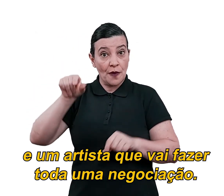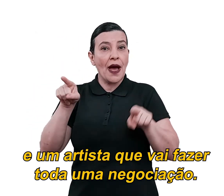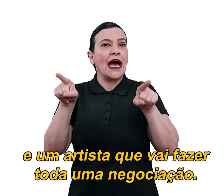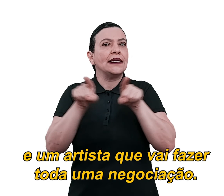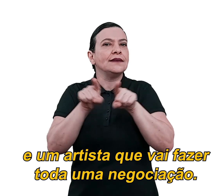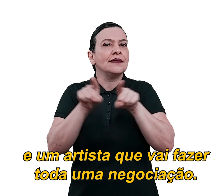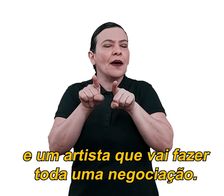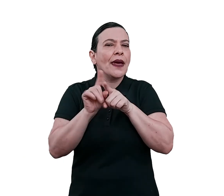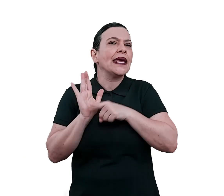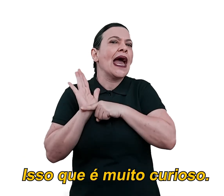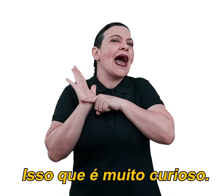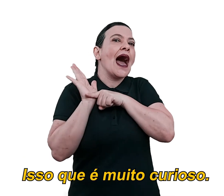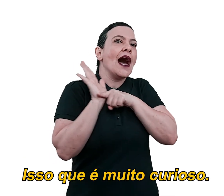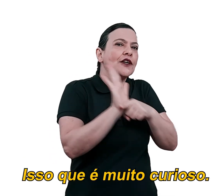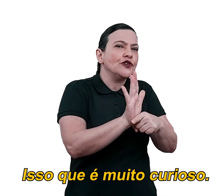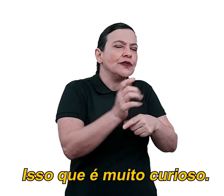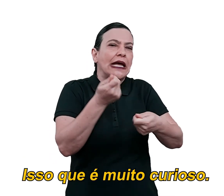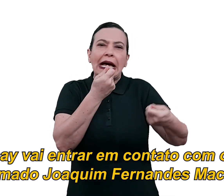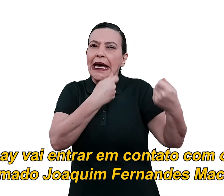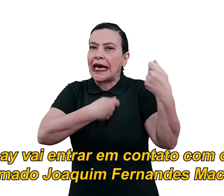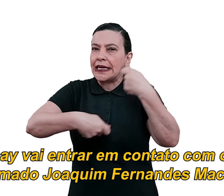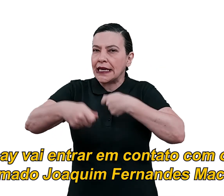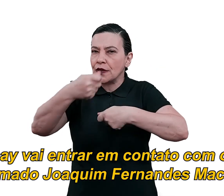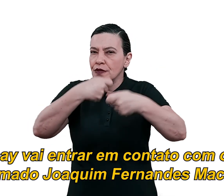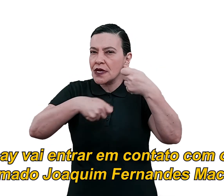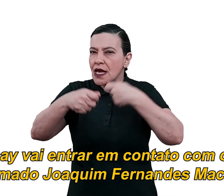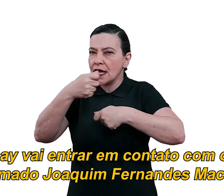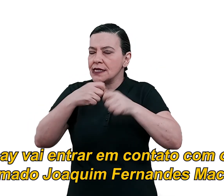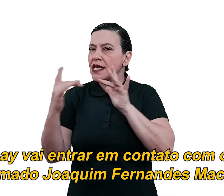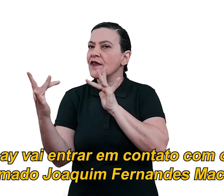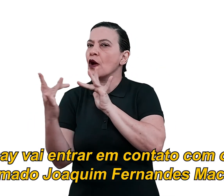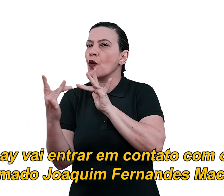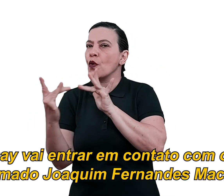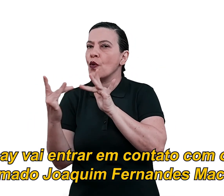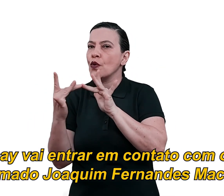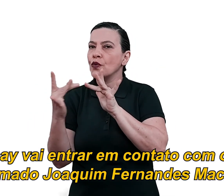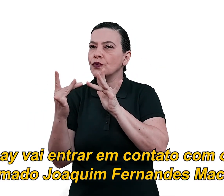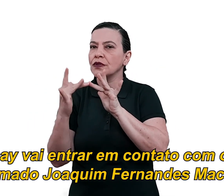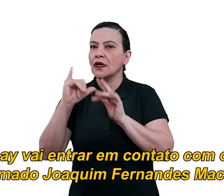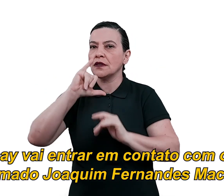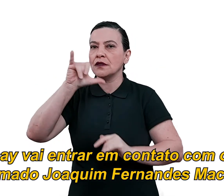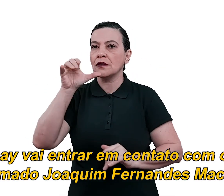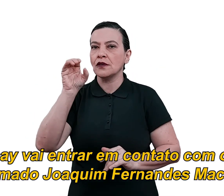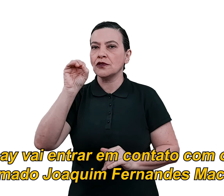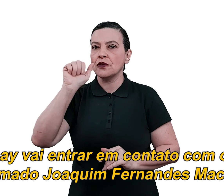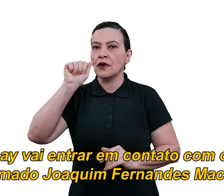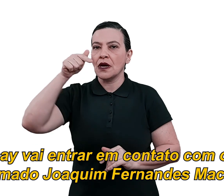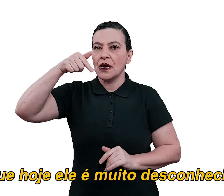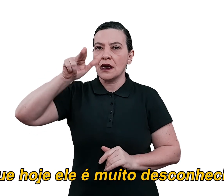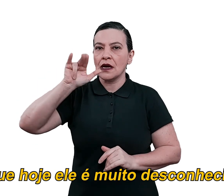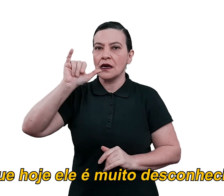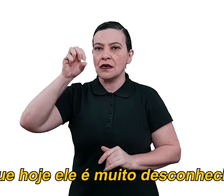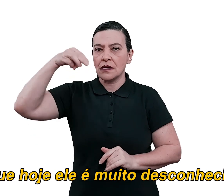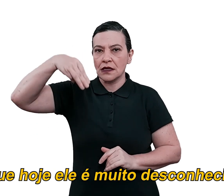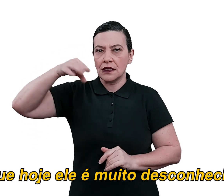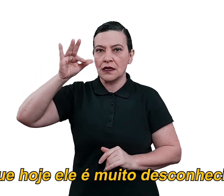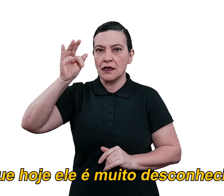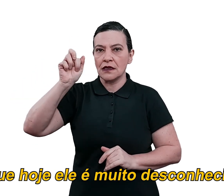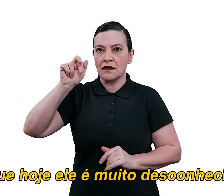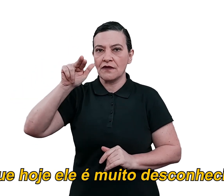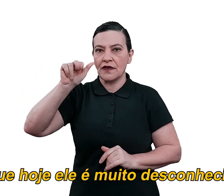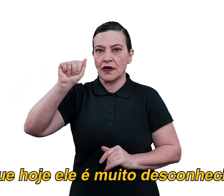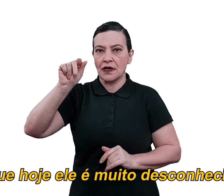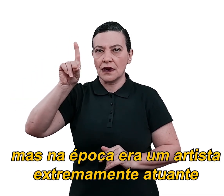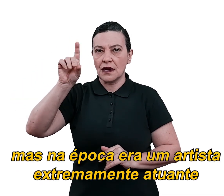uma negociação, isso que é muito curioso, né? O Toné vai entrar em contato com um artista chamado Joaquim Fernandes Machado, que hoje ele é